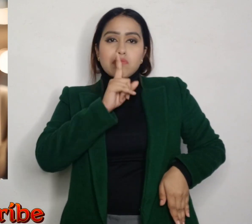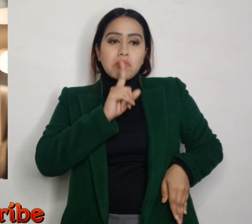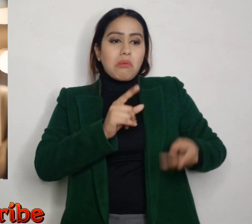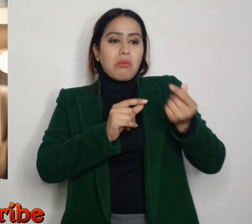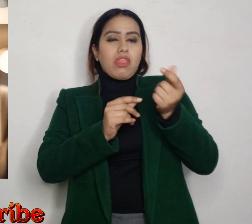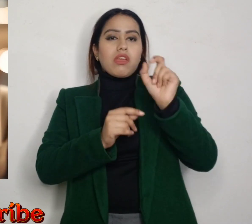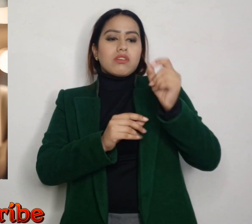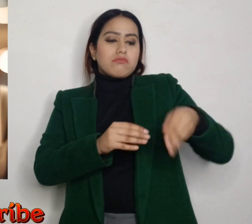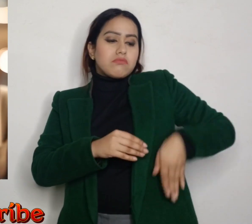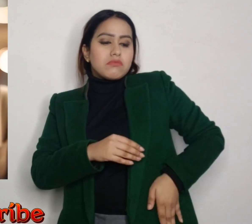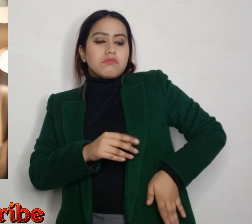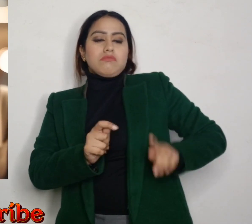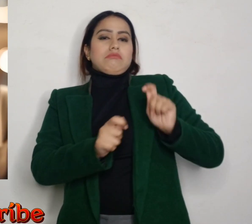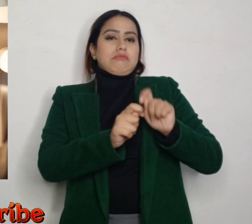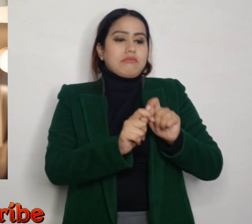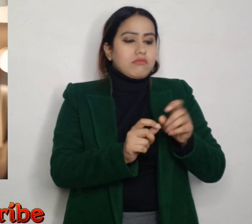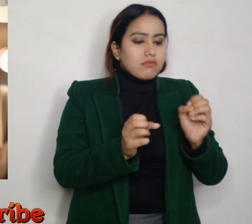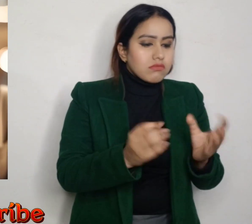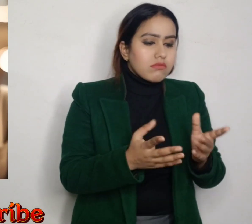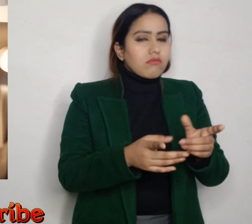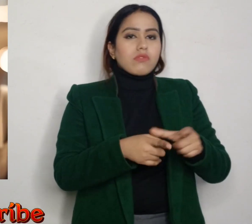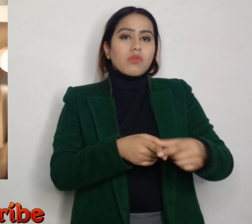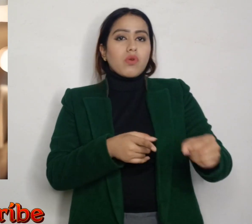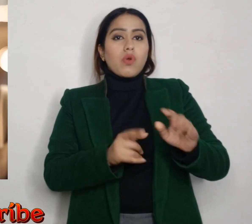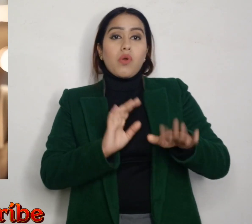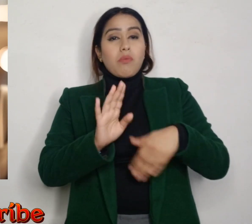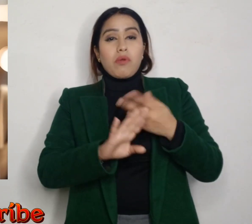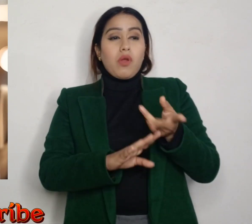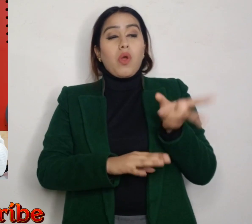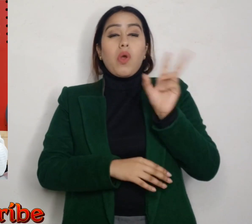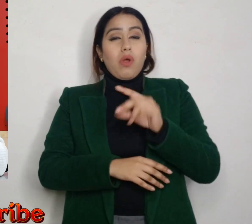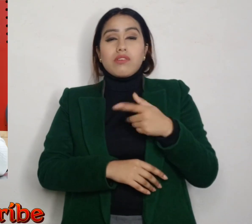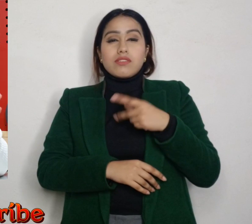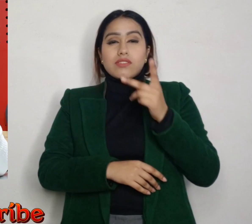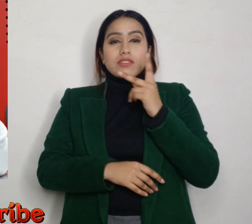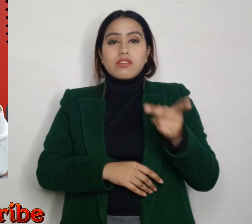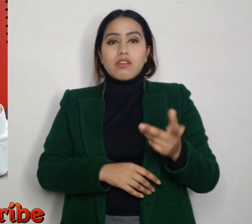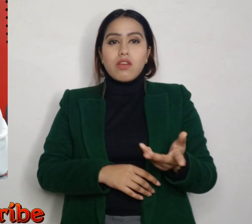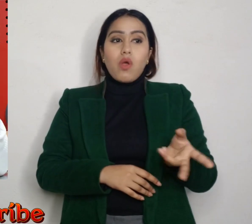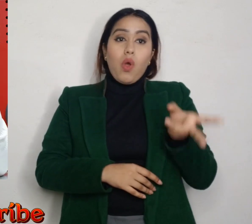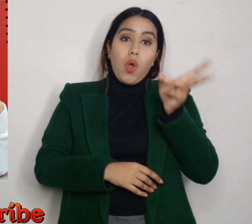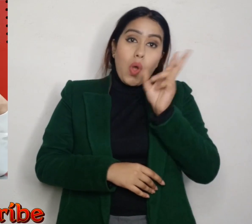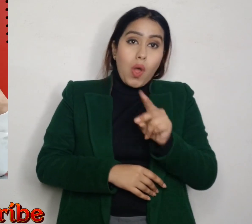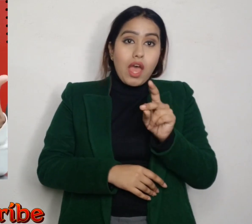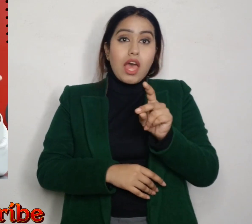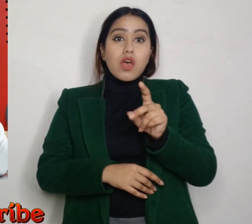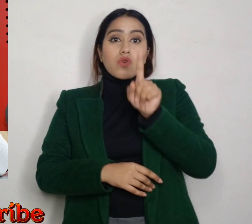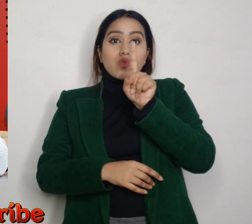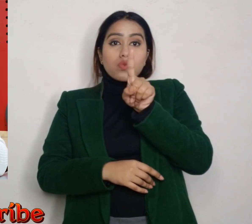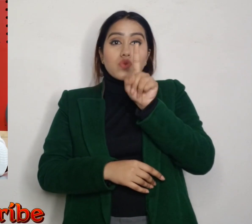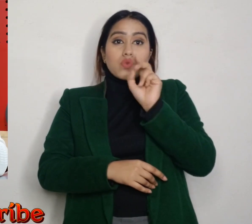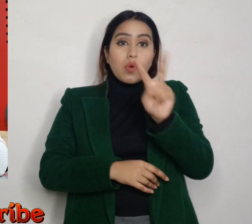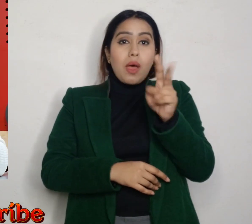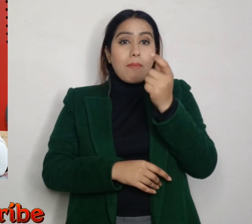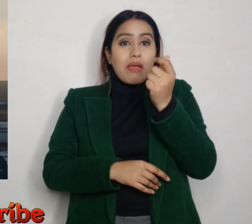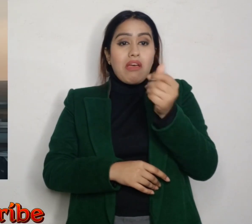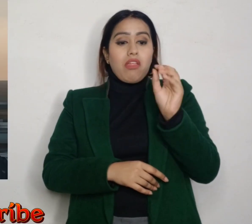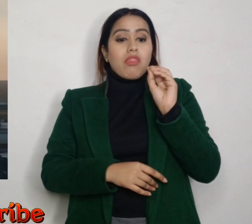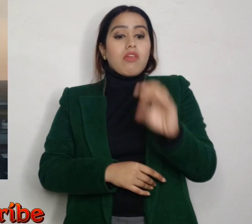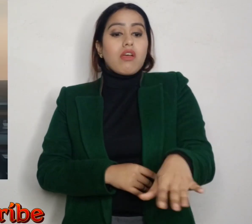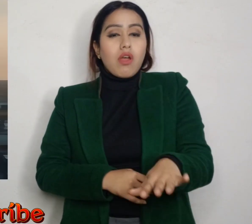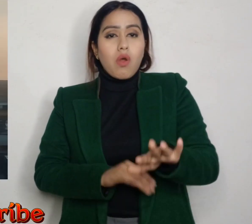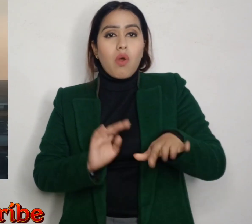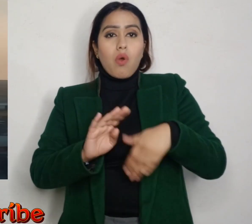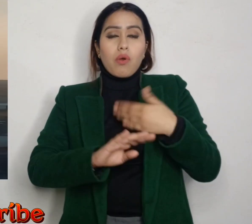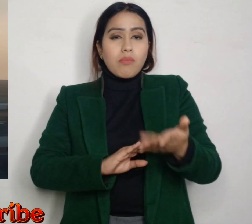पास रख लिया। उसने इधर उधर भी नहीं देखा, चुपचाप रख लिया और अपना काम करने लग गया। 10-15 मिनट बाद इसने कहा देखो मैं फिर से कमाल करता हूं। फिर